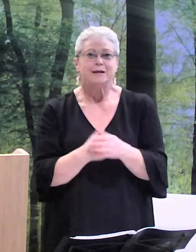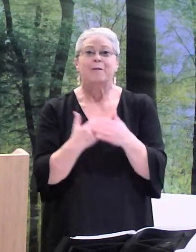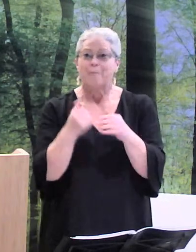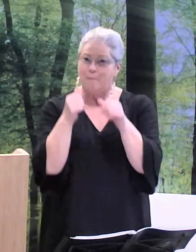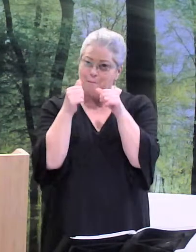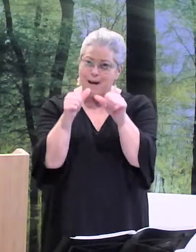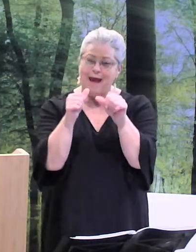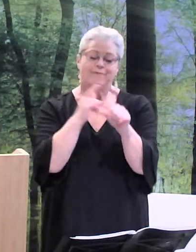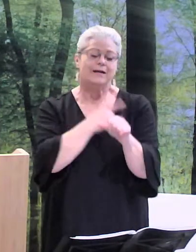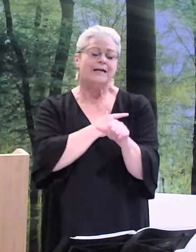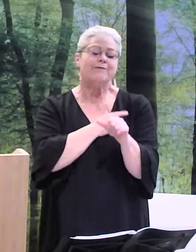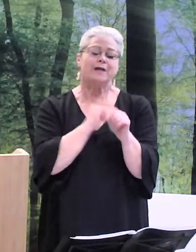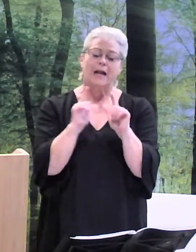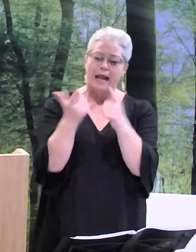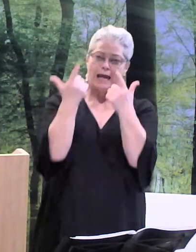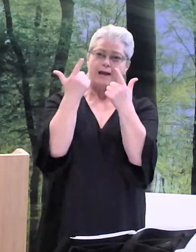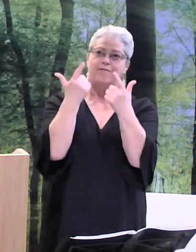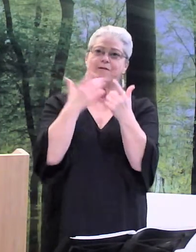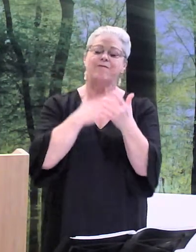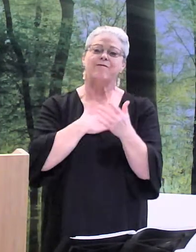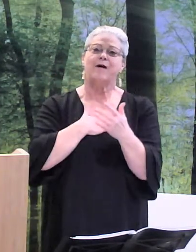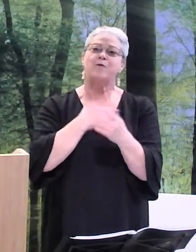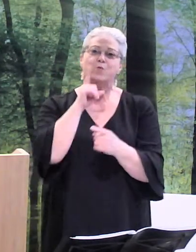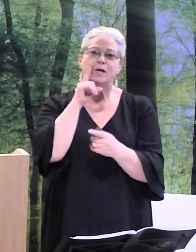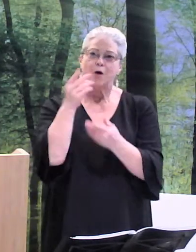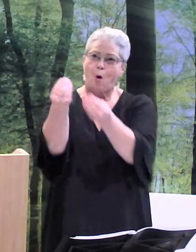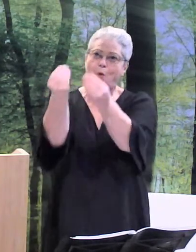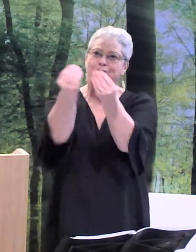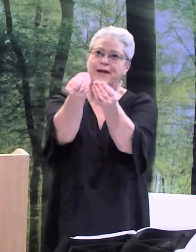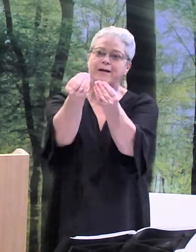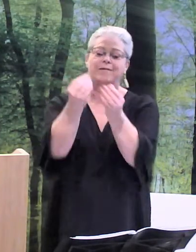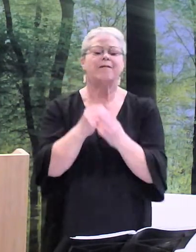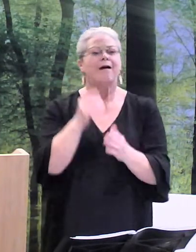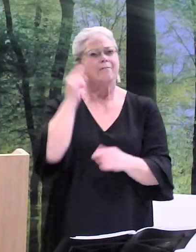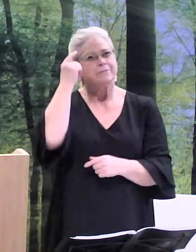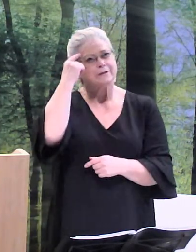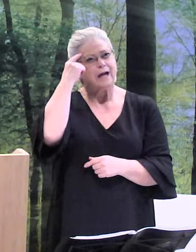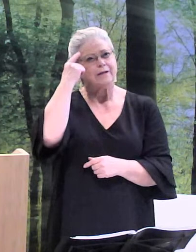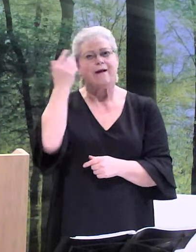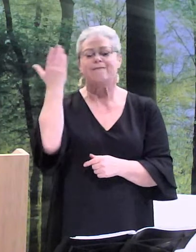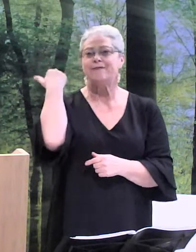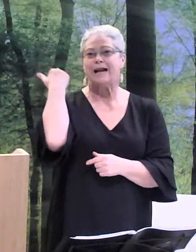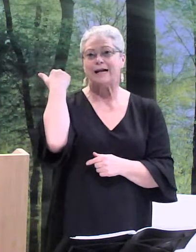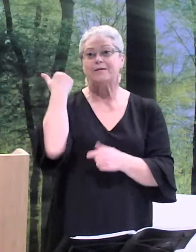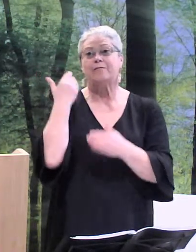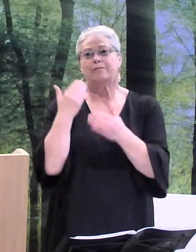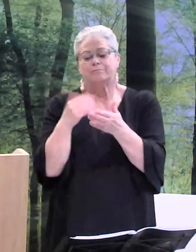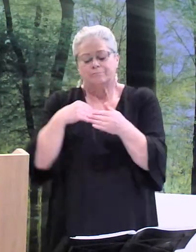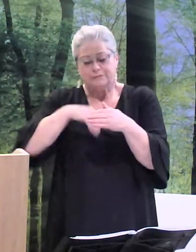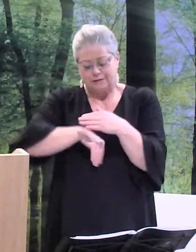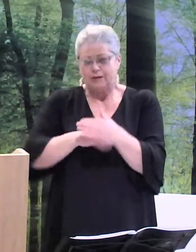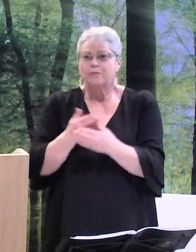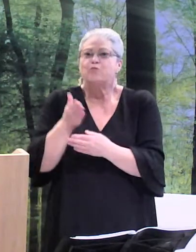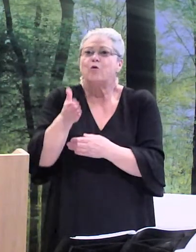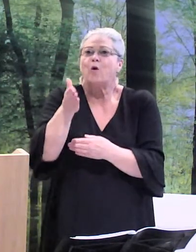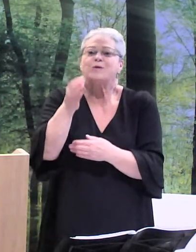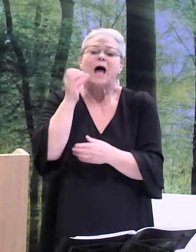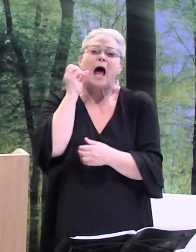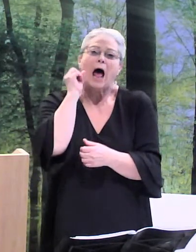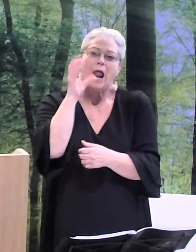Blijf de liefde leven van wie je ze ontving. Als gedachtenis dat verleden toekomst draagt, alle